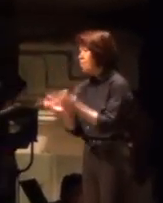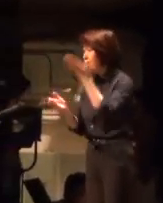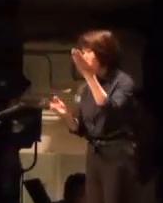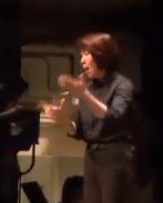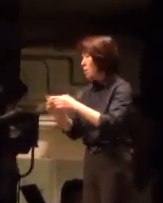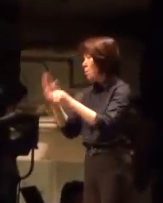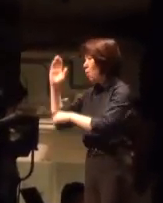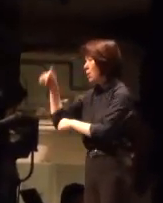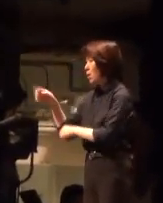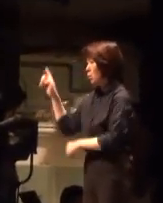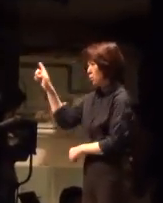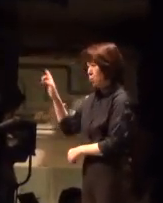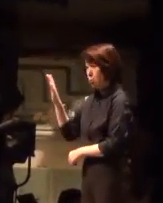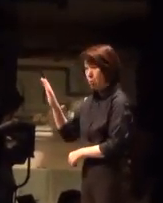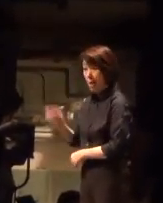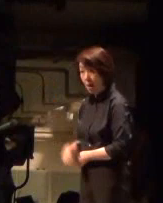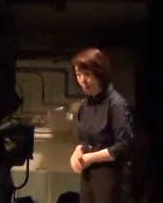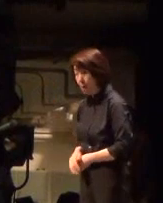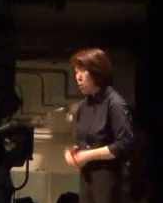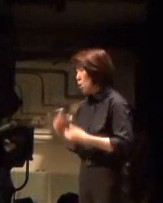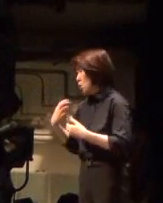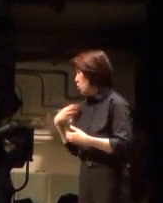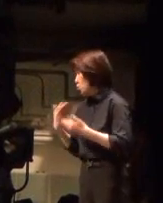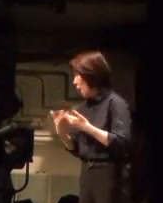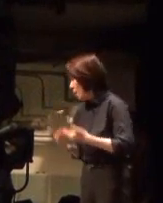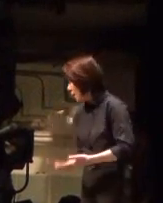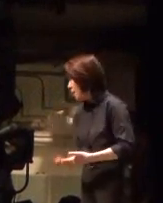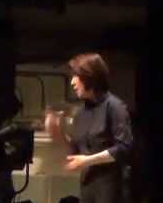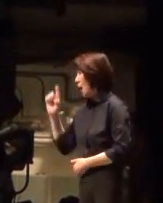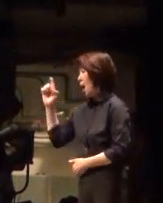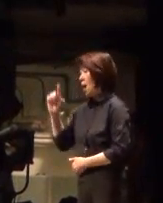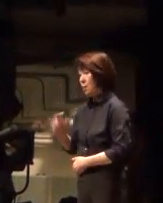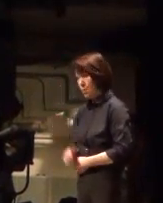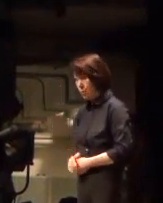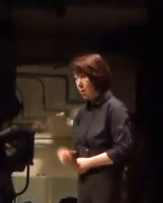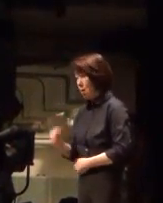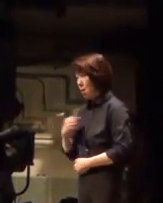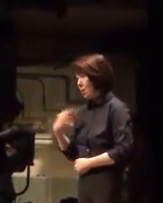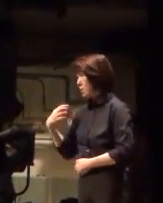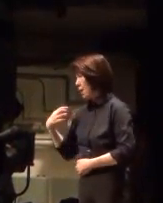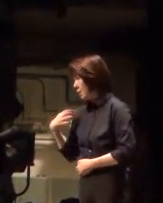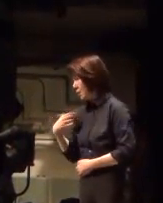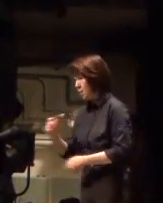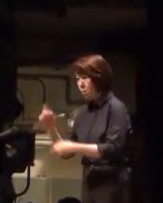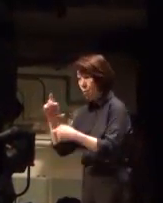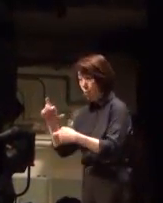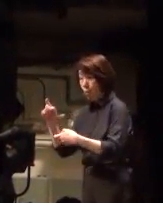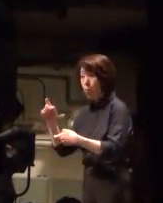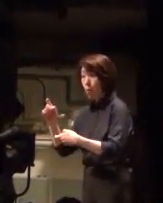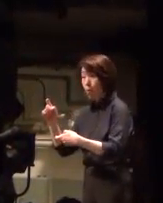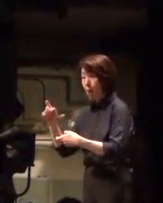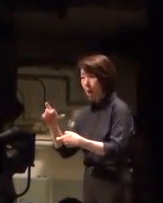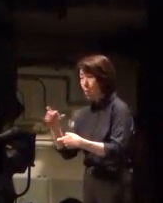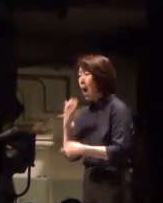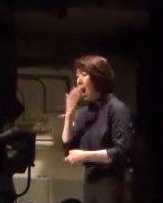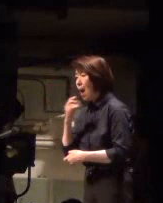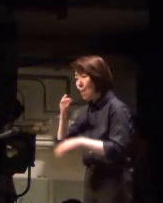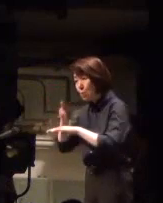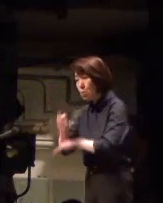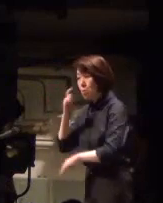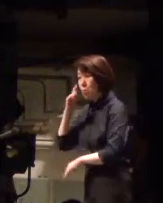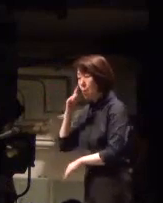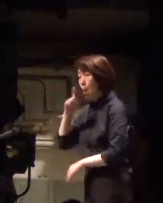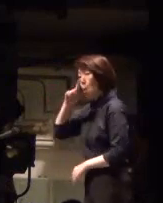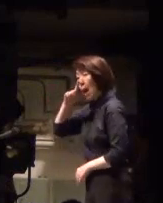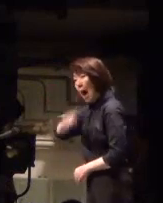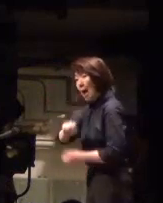国政府などであって、重大な責任があるし、私は責任という言葉は甘いと思います。犯罪